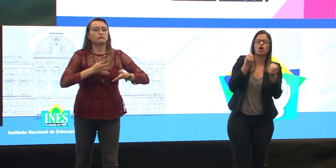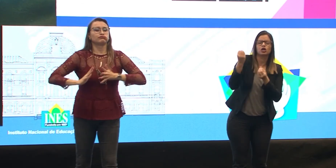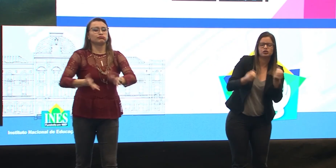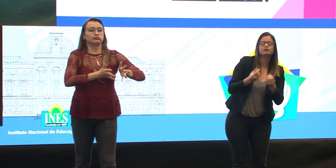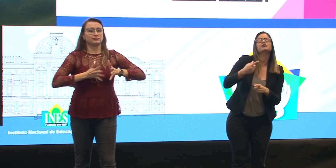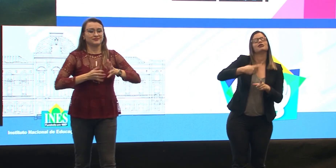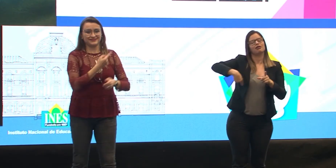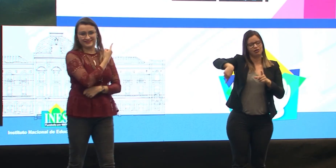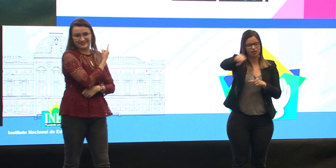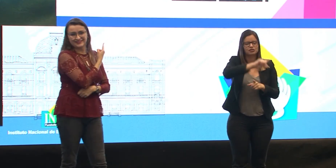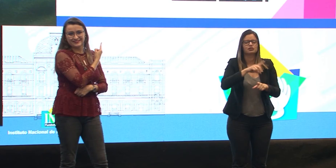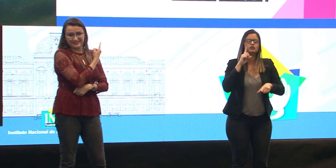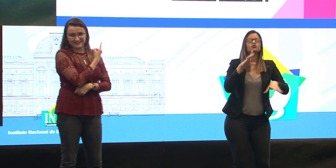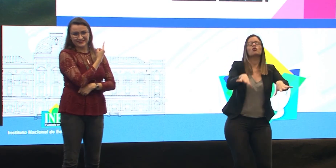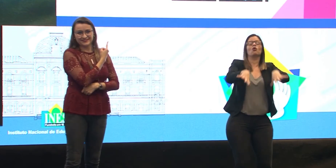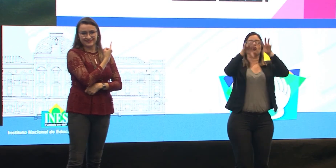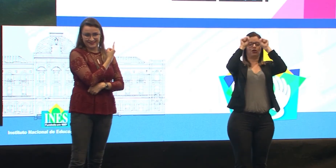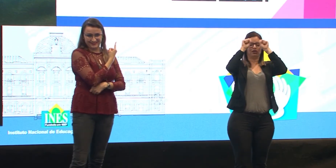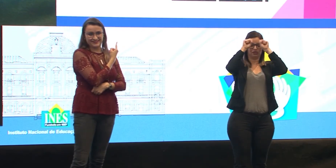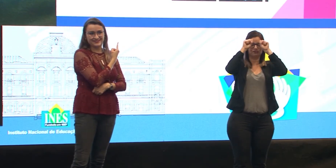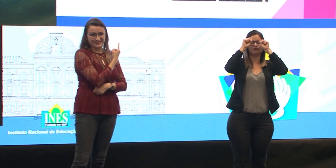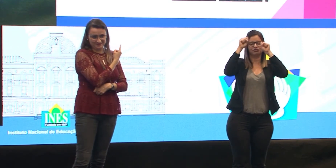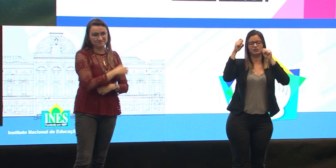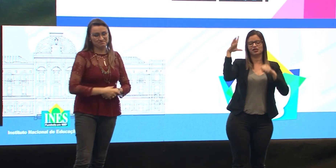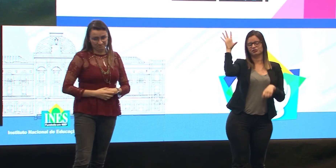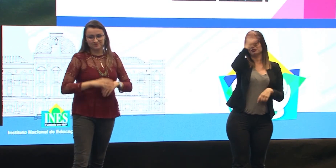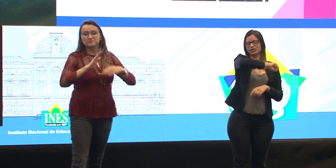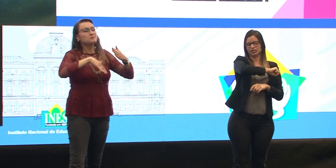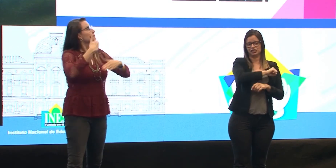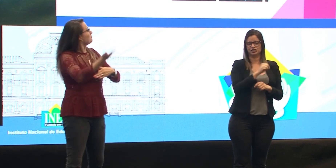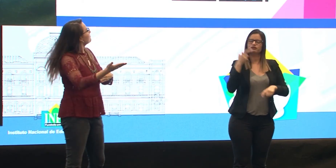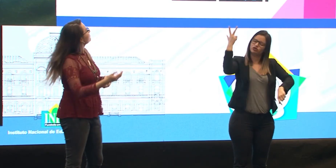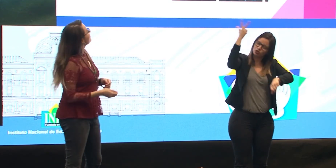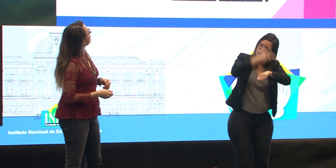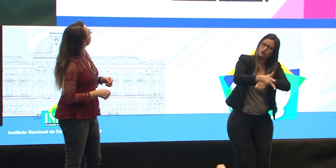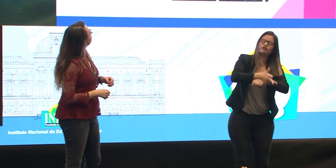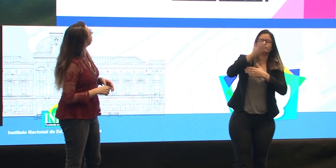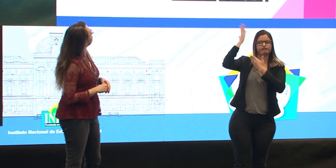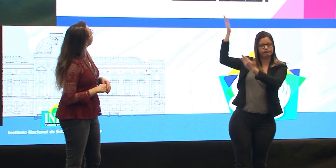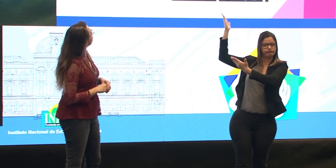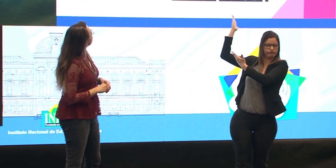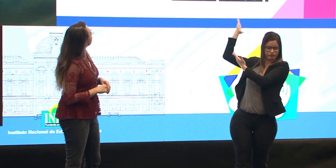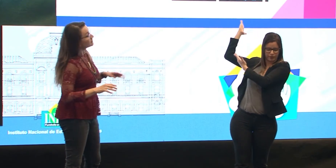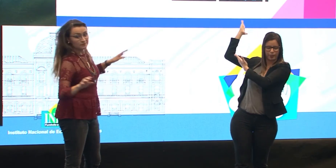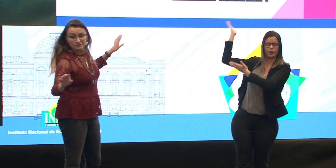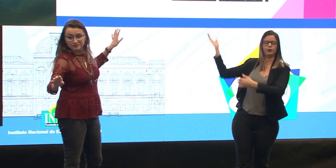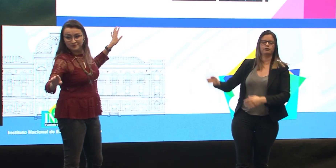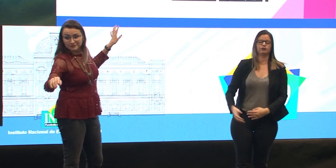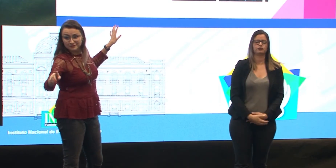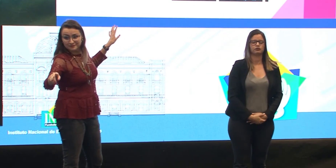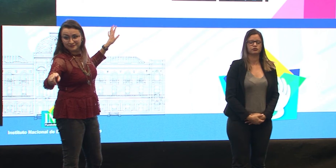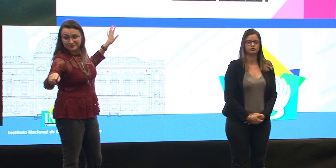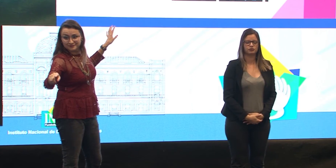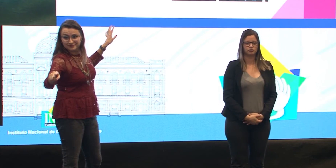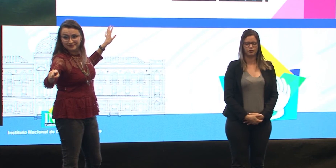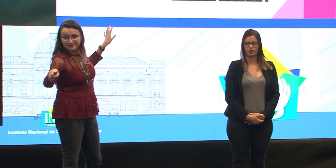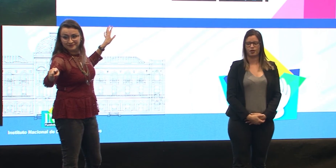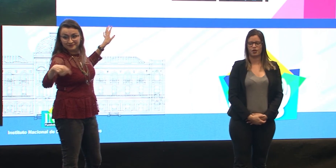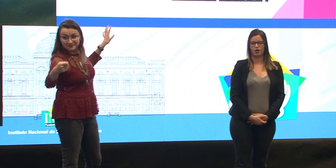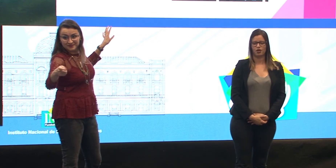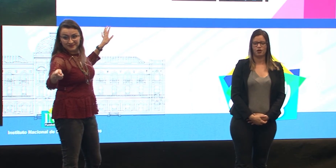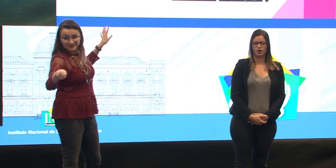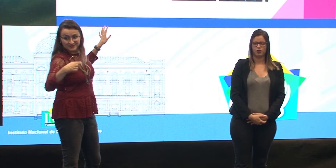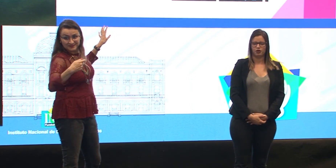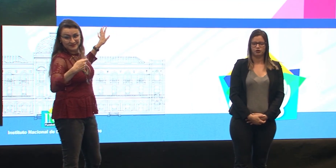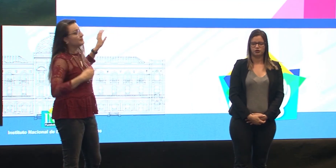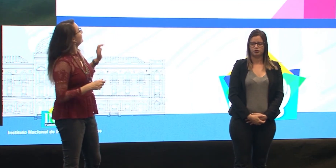tendo feitos, são produzidos vídeos tais quais esses, para conceitualização dos termos que são utilizados. Pode